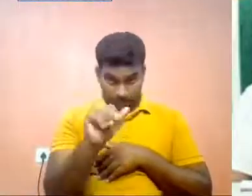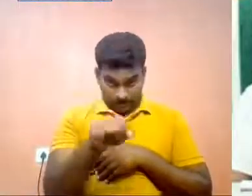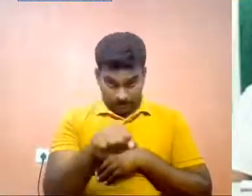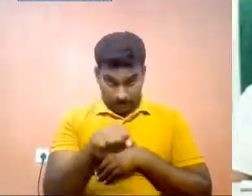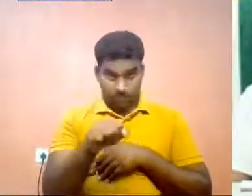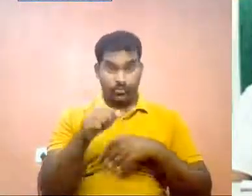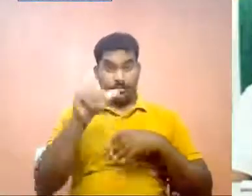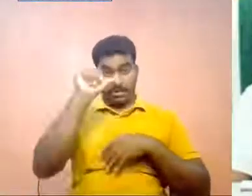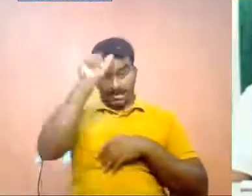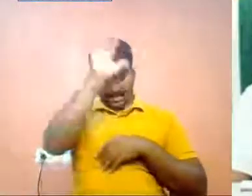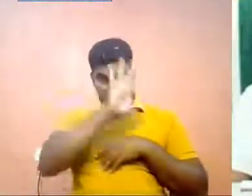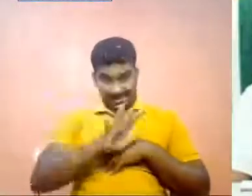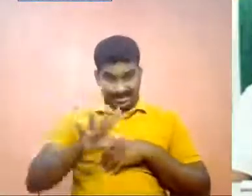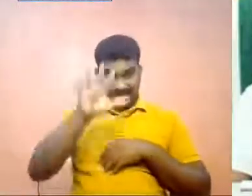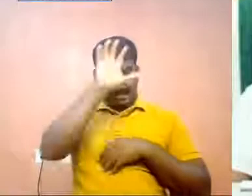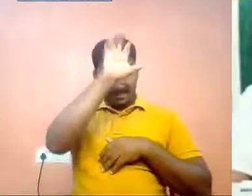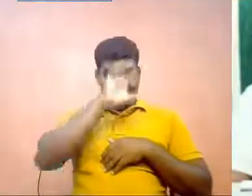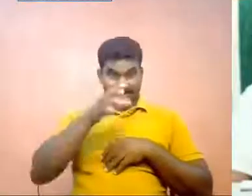കേരളത്തിലെ